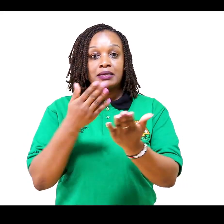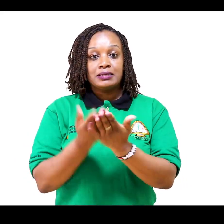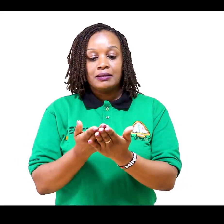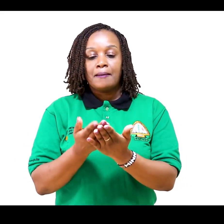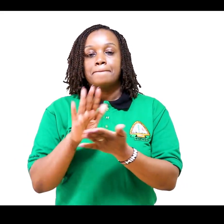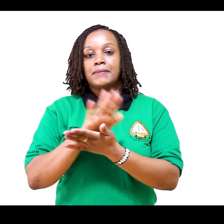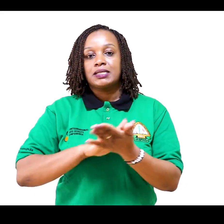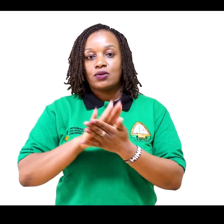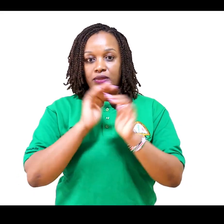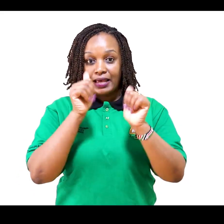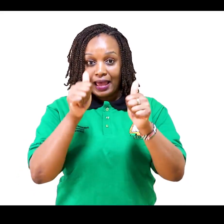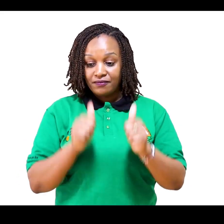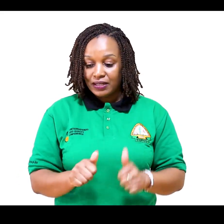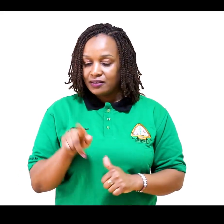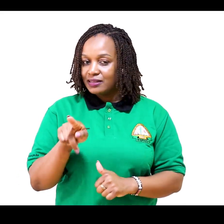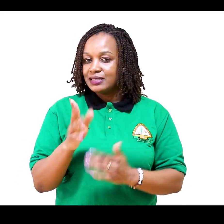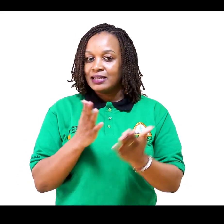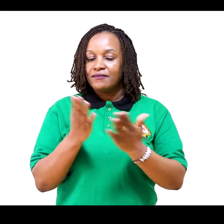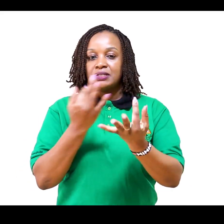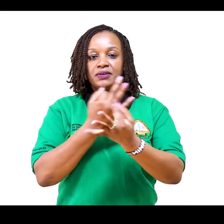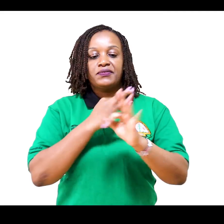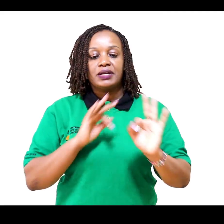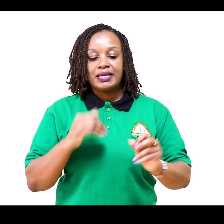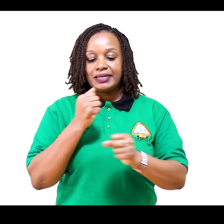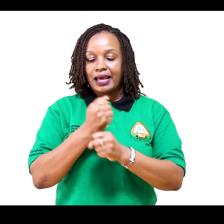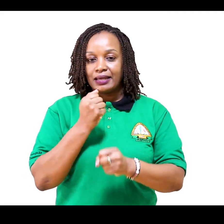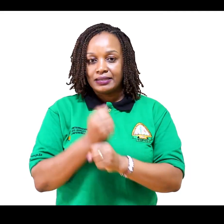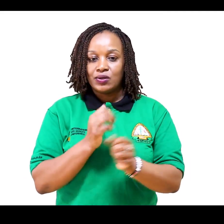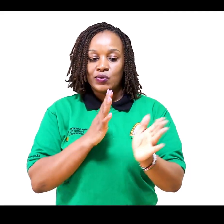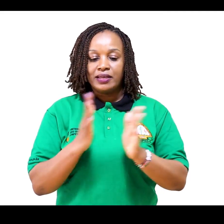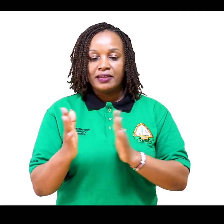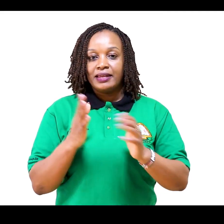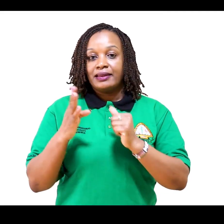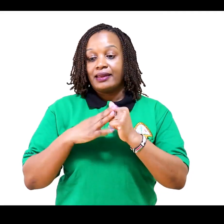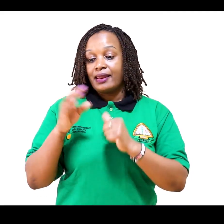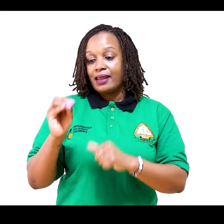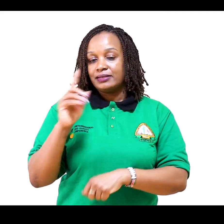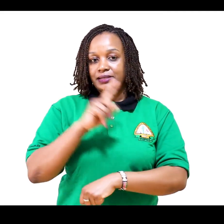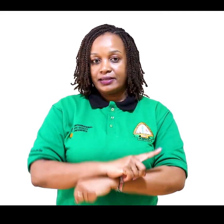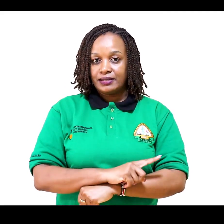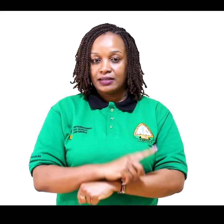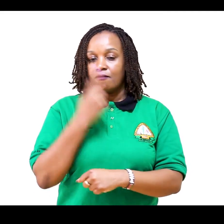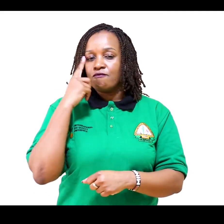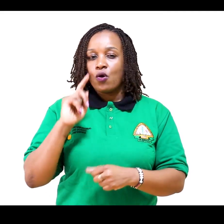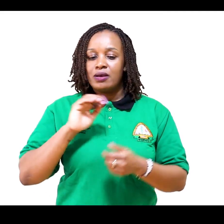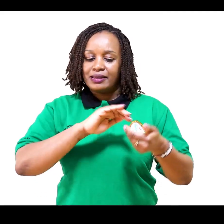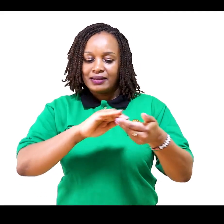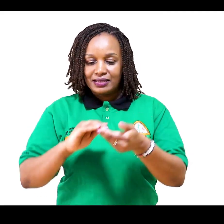na tangazo. Huduma hii haina malipo na inafanywa kwa siku 90. Kwa ushiriki wa